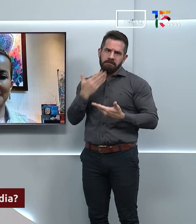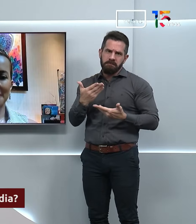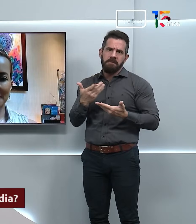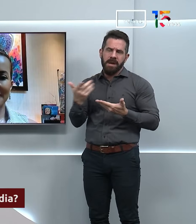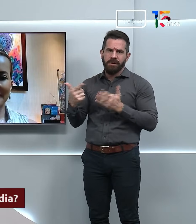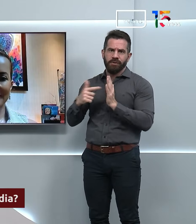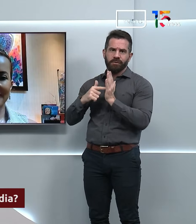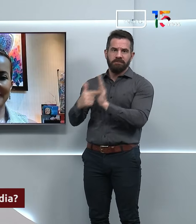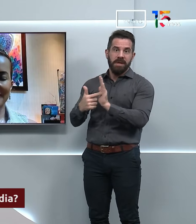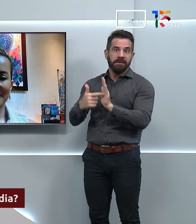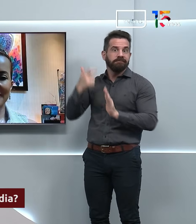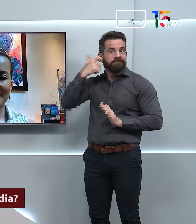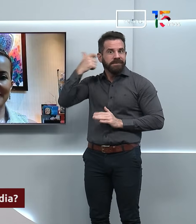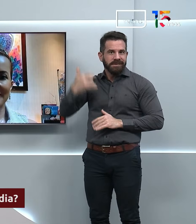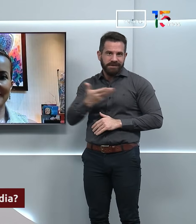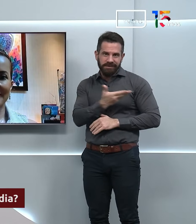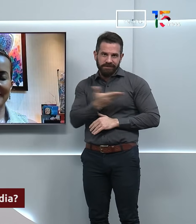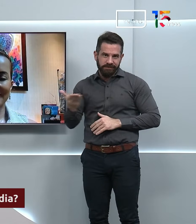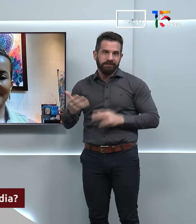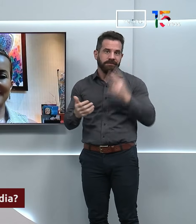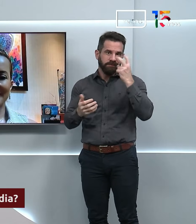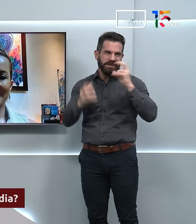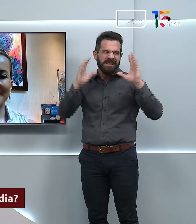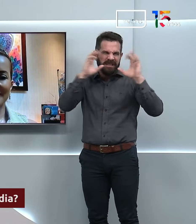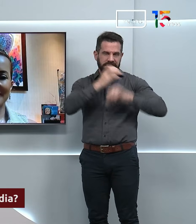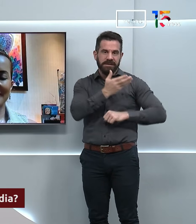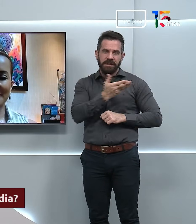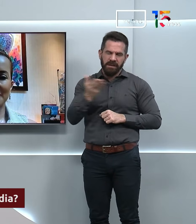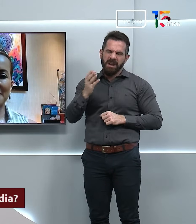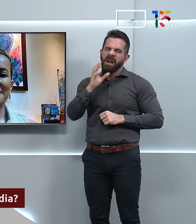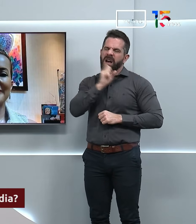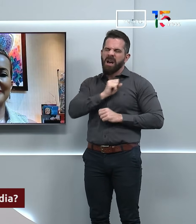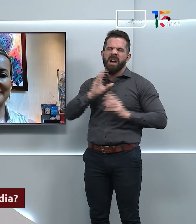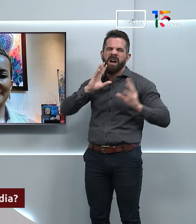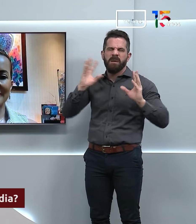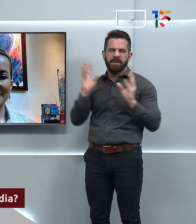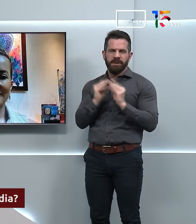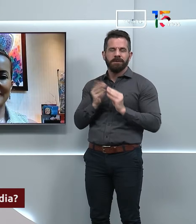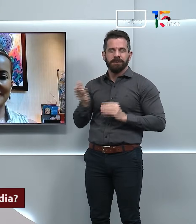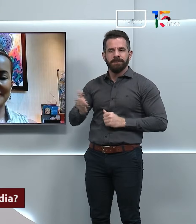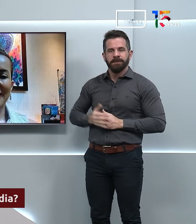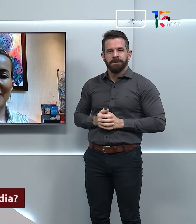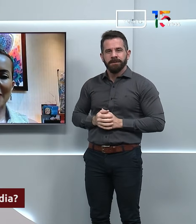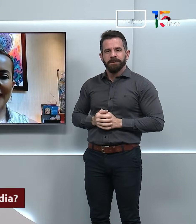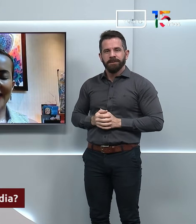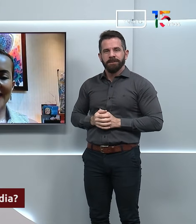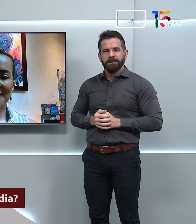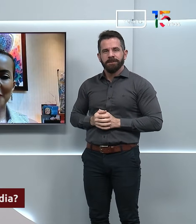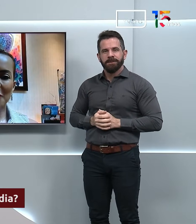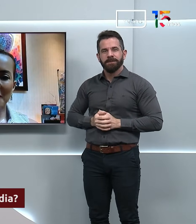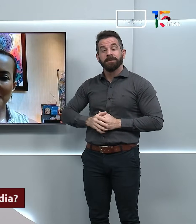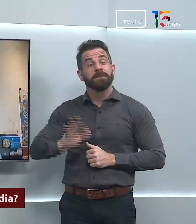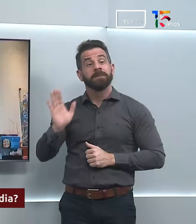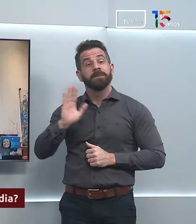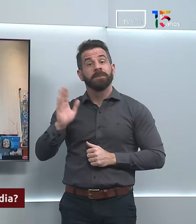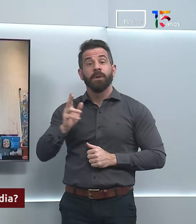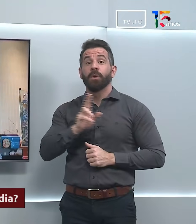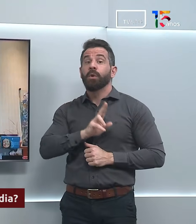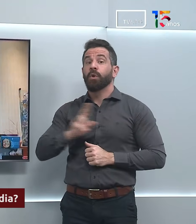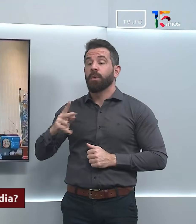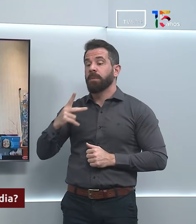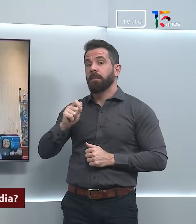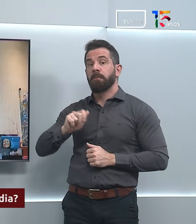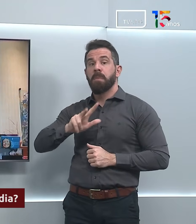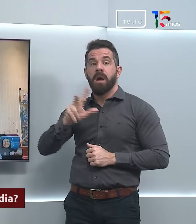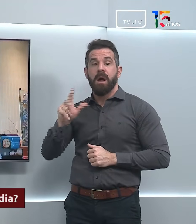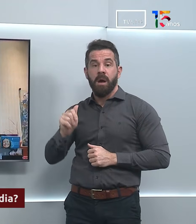apresente primeiro para o nosso público cego e de baixa visão, com uma rápida descrição física. Olá, meu nome é Paula